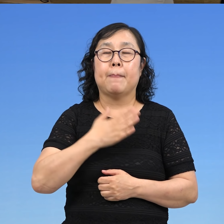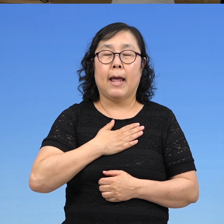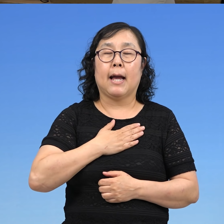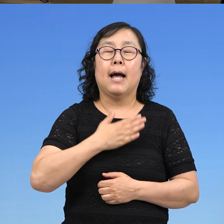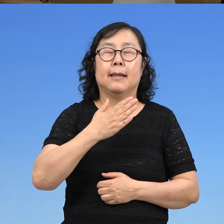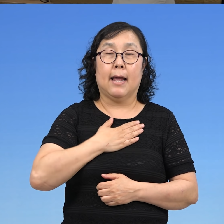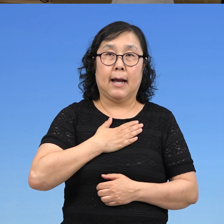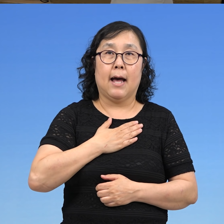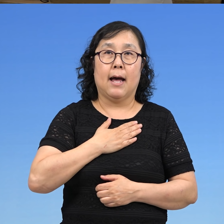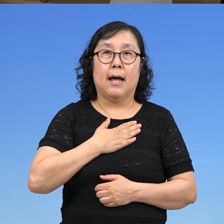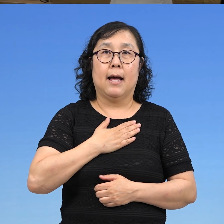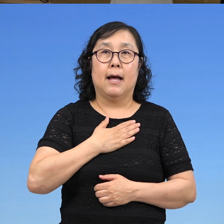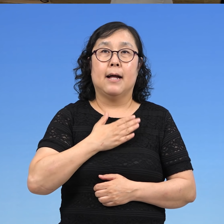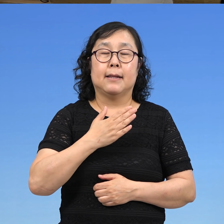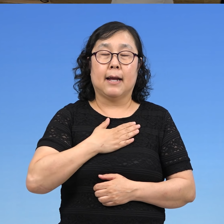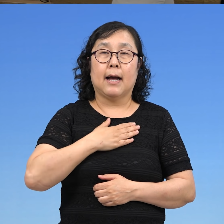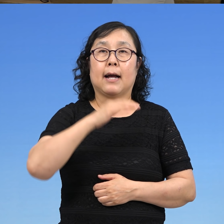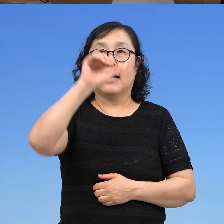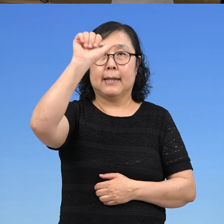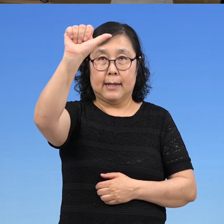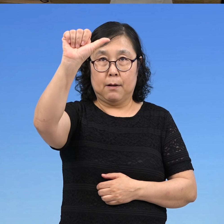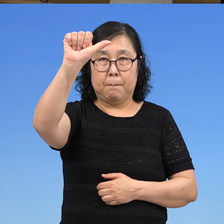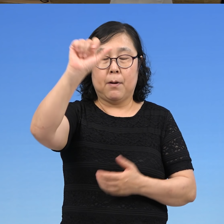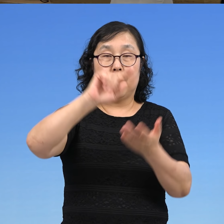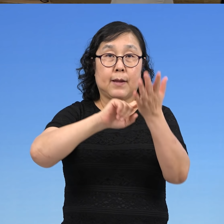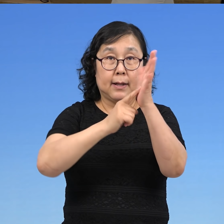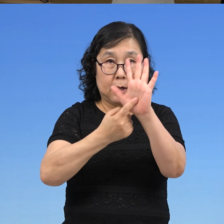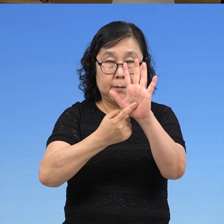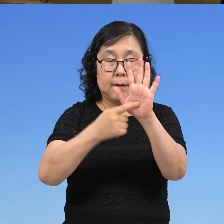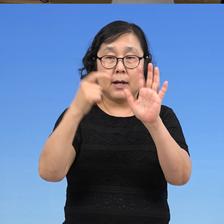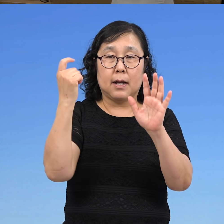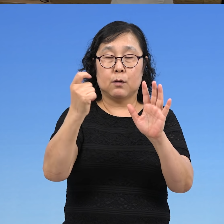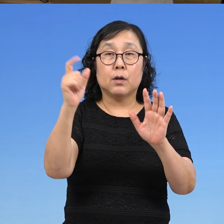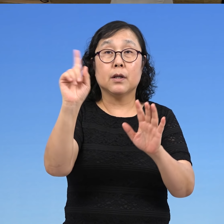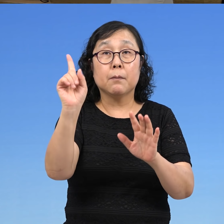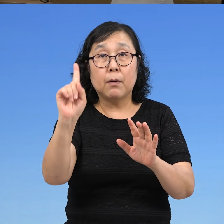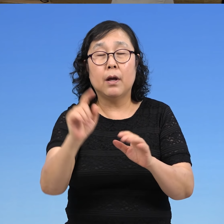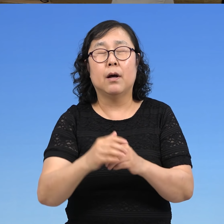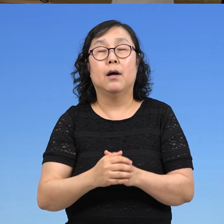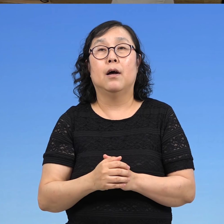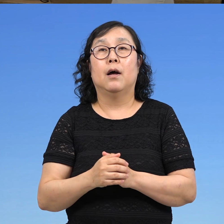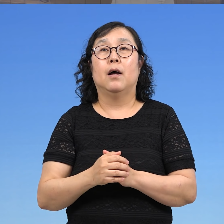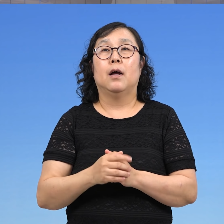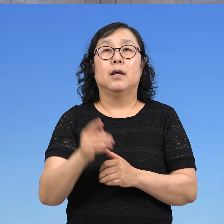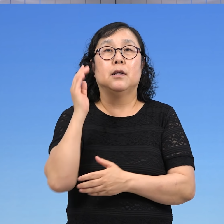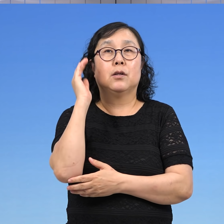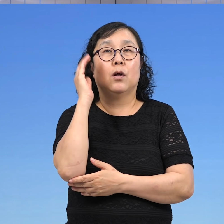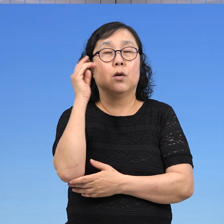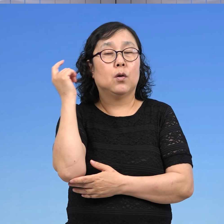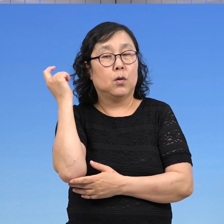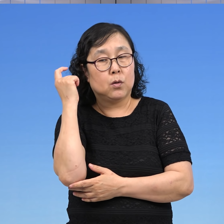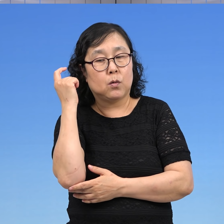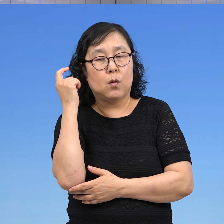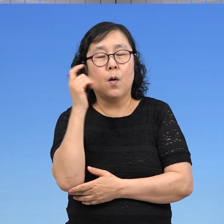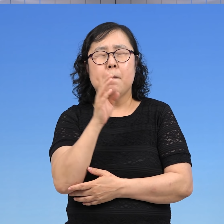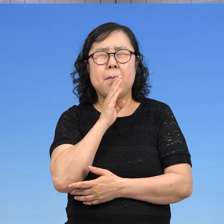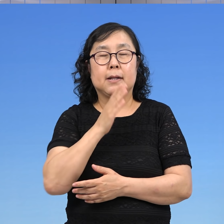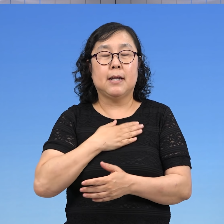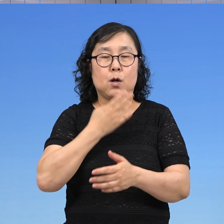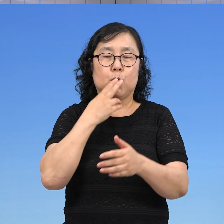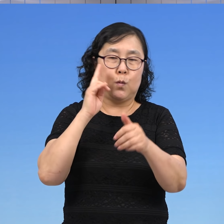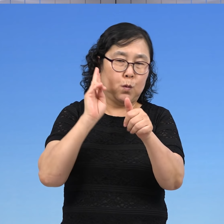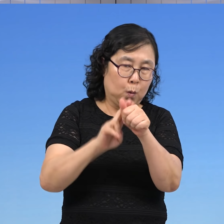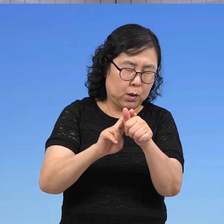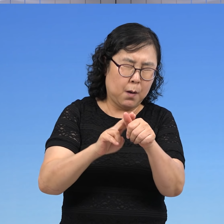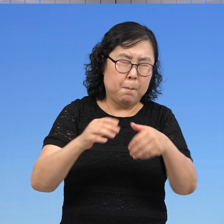나와있는 내가 내가 내가 내가 내가 뭘 강조하는 겁니까 오니 설교 듣고 맞아 나도 전